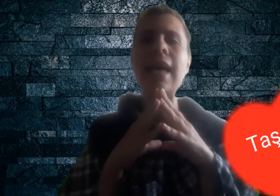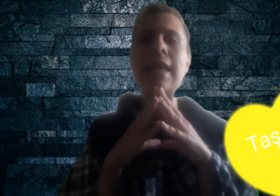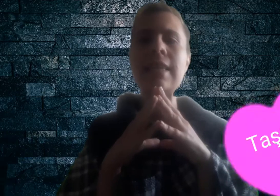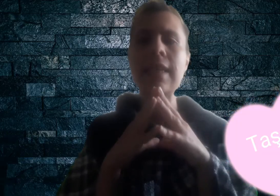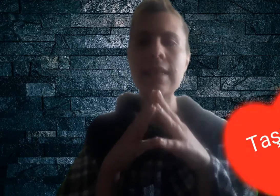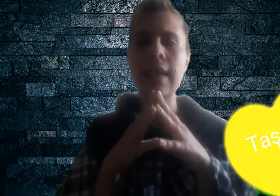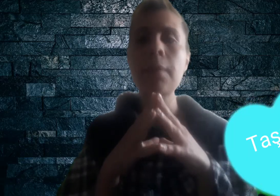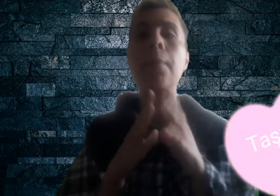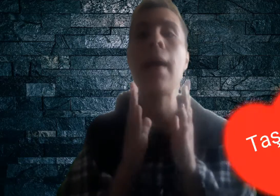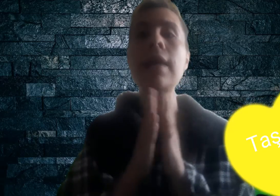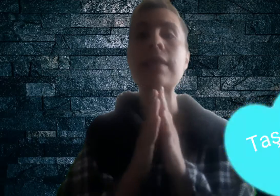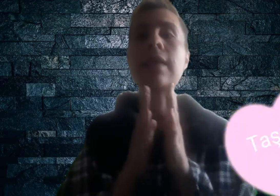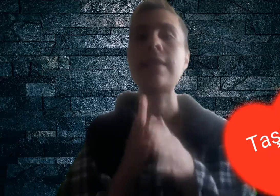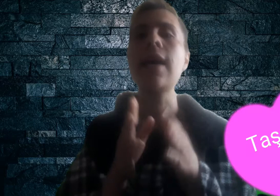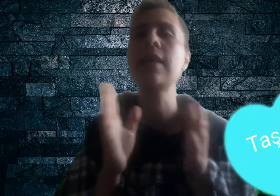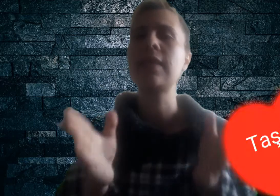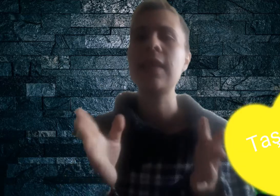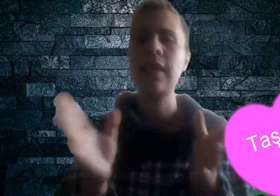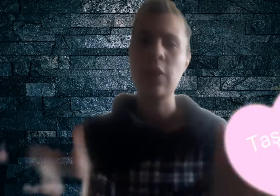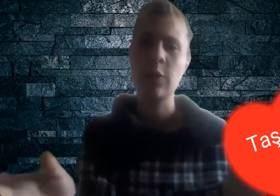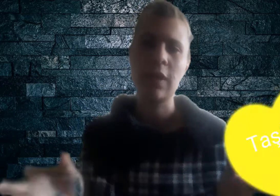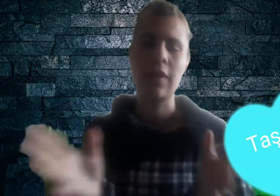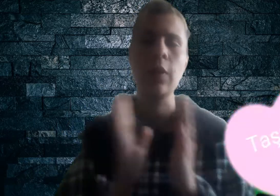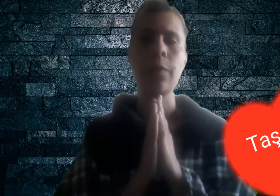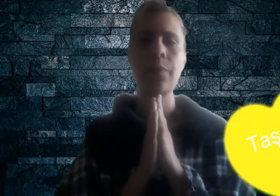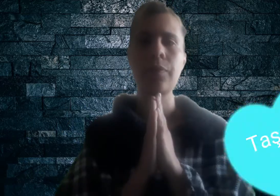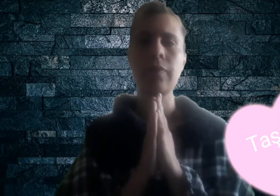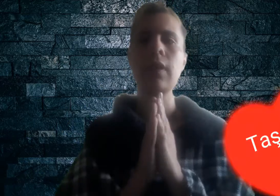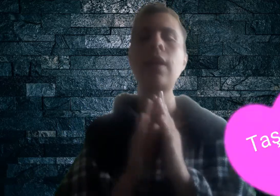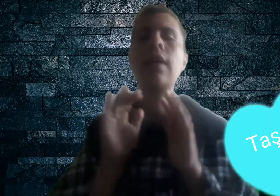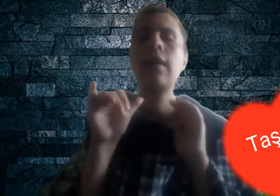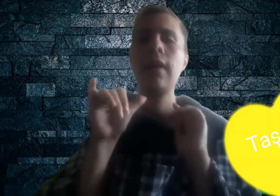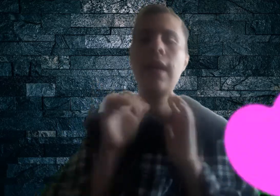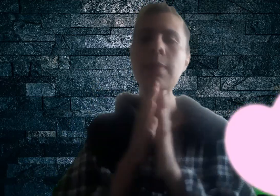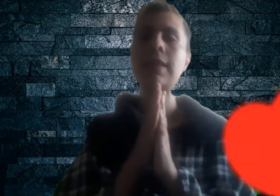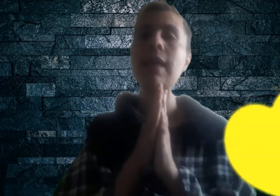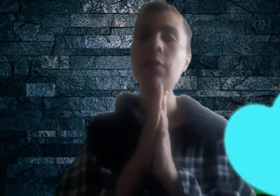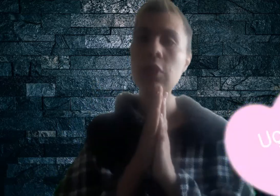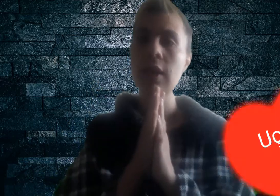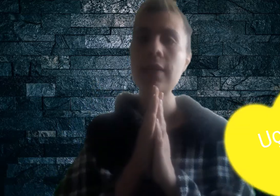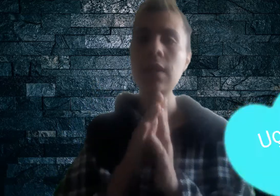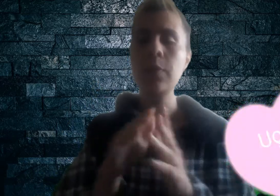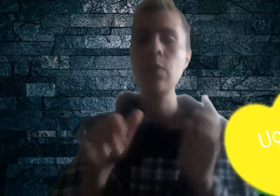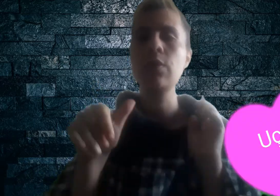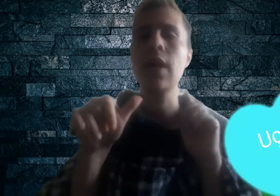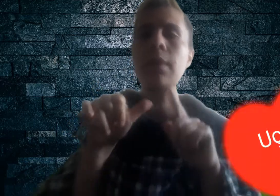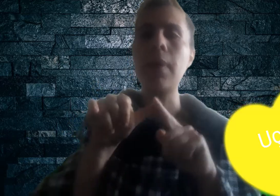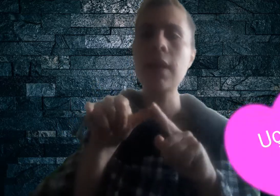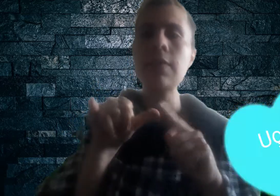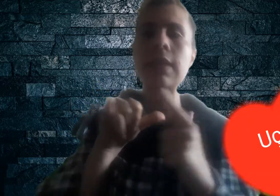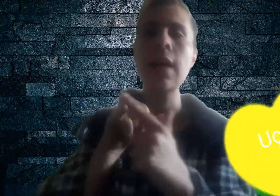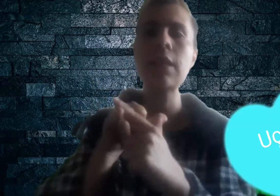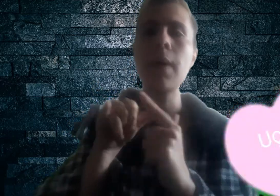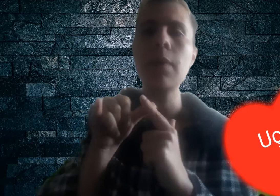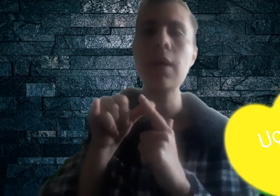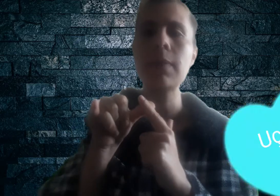İşaret dilinde bazı taşıtlar ne şekilde gösteriliyor? Elimizi telefon işareti yapıyoruz, yani baş ve serçe parmağımız